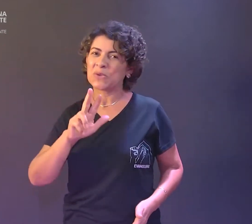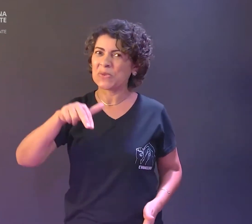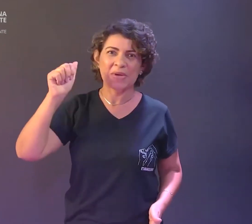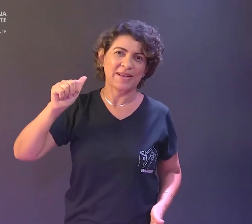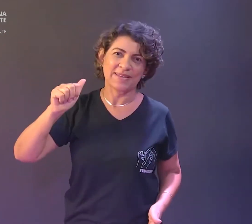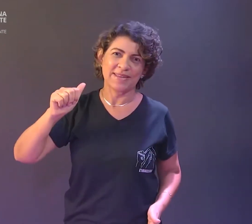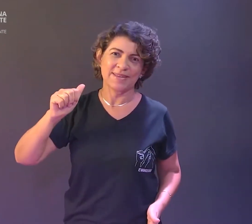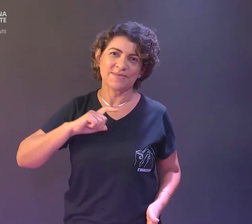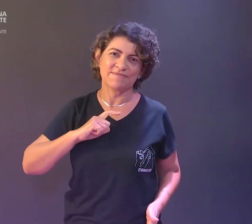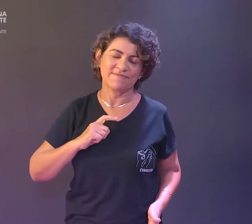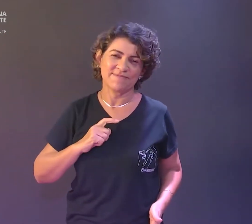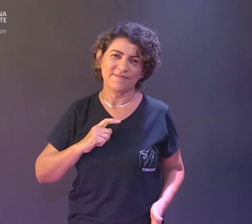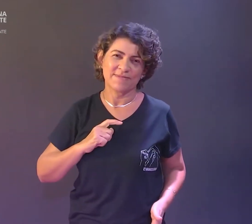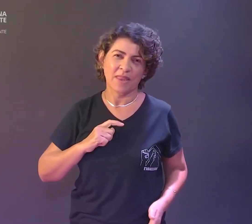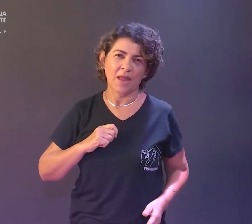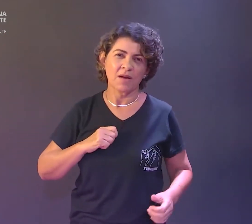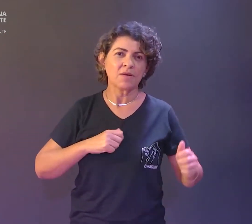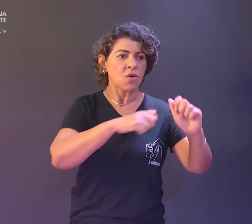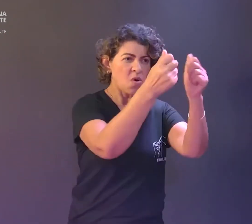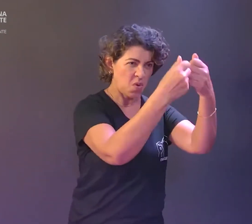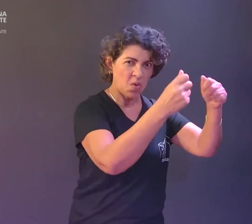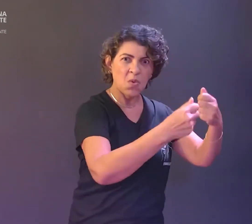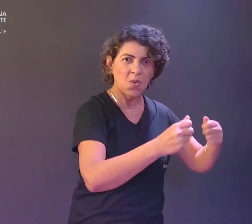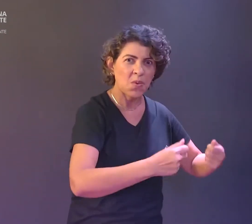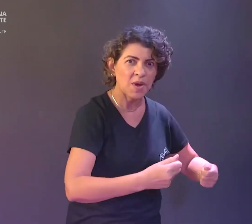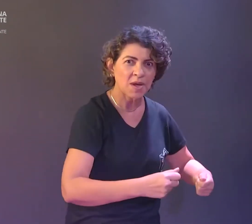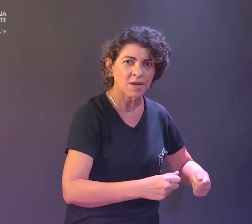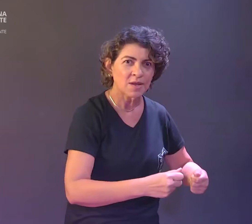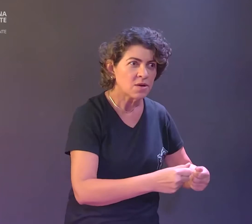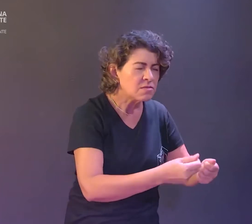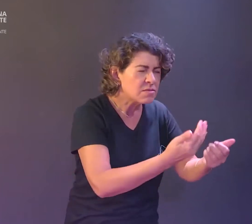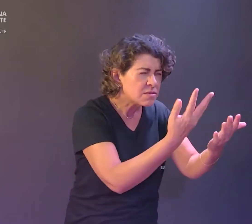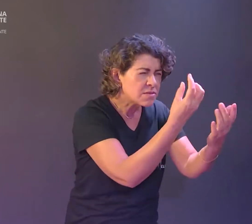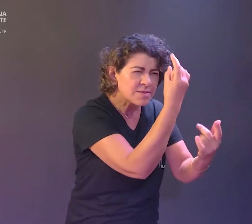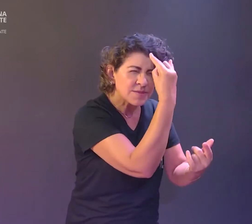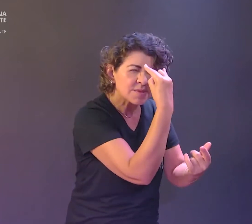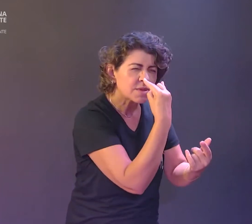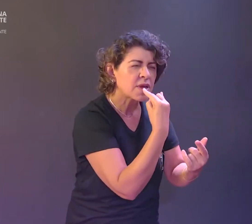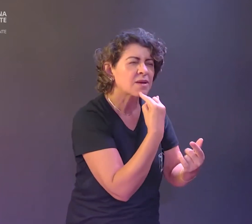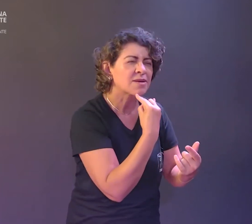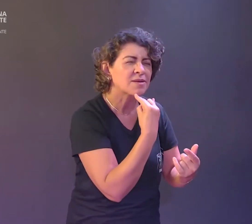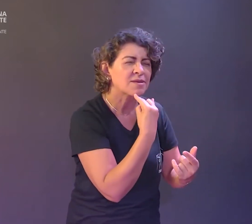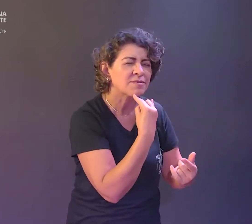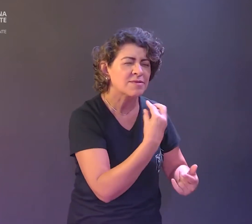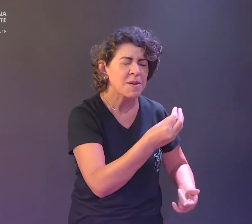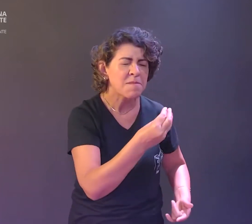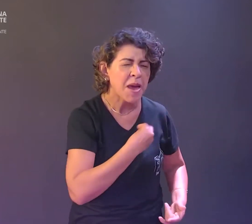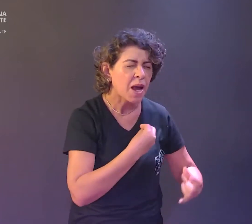O ídolo te deixa cego sob a influência pecaminosa, te impedindo de ver